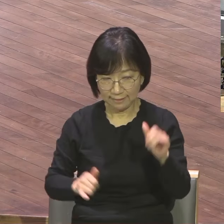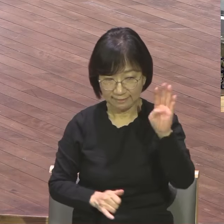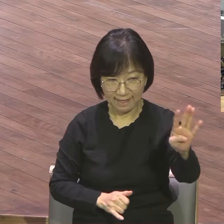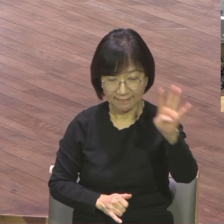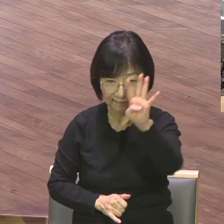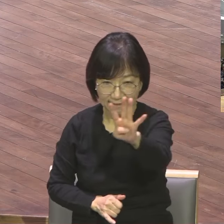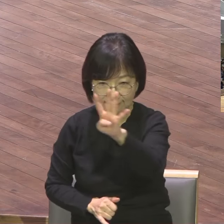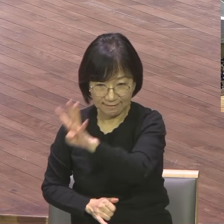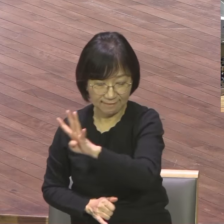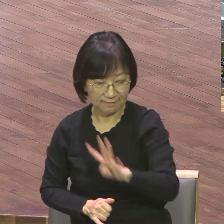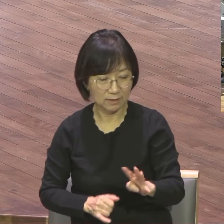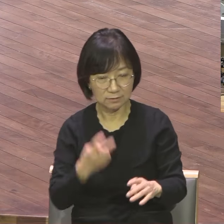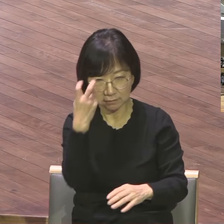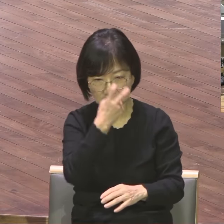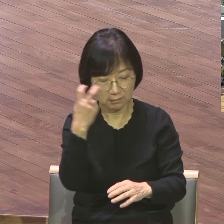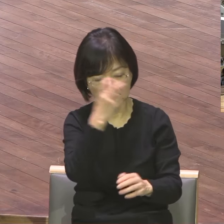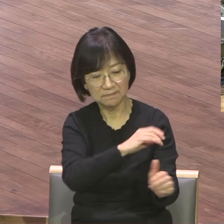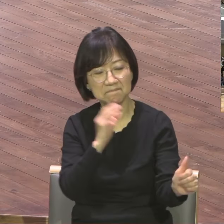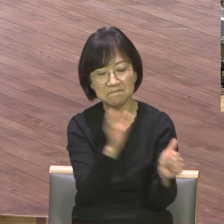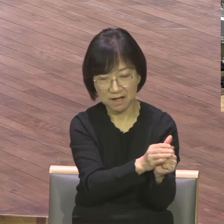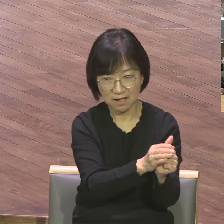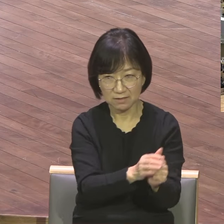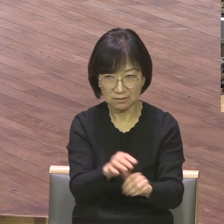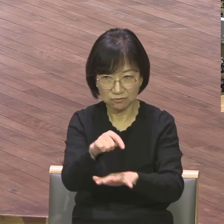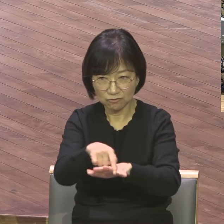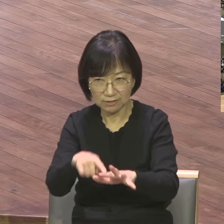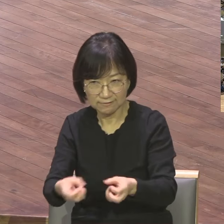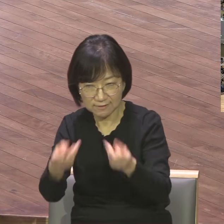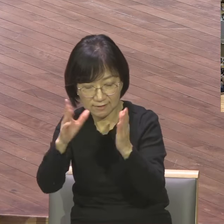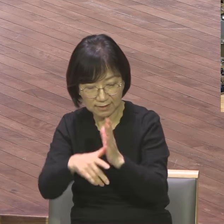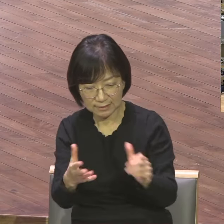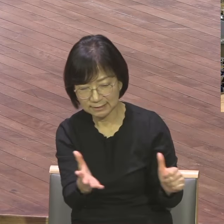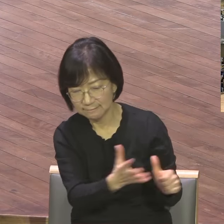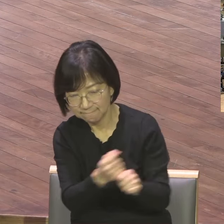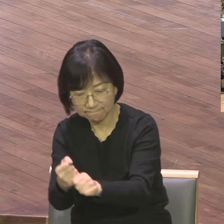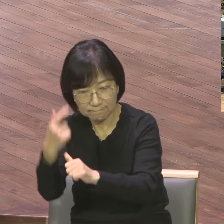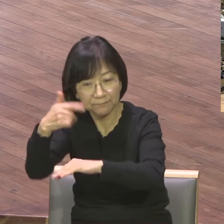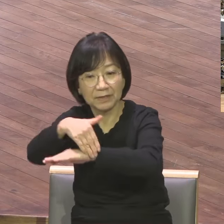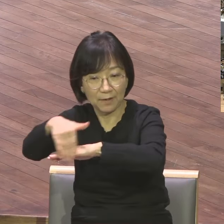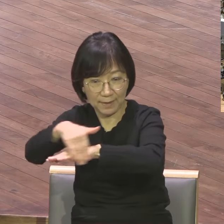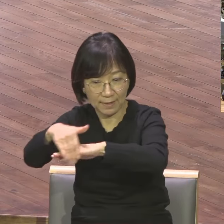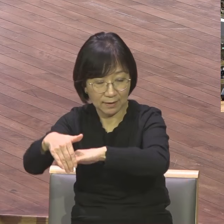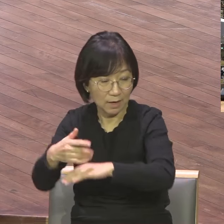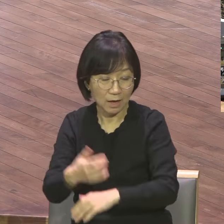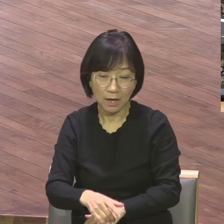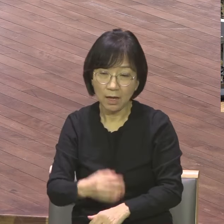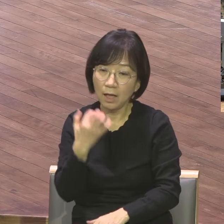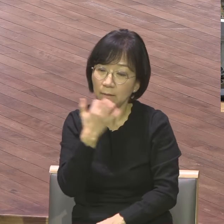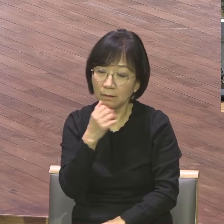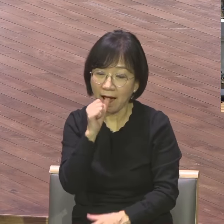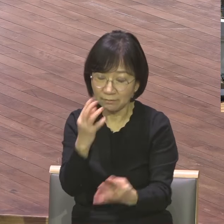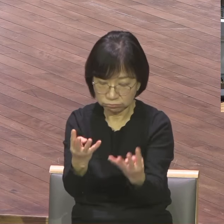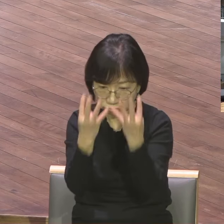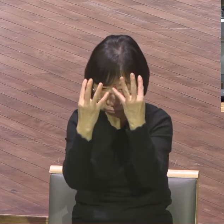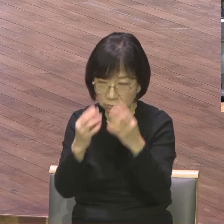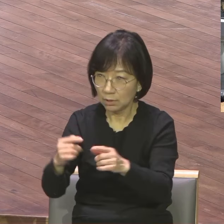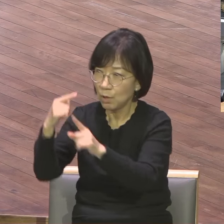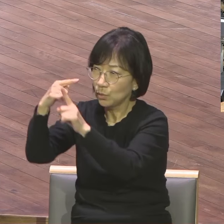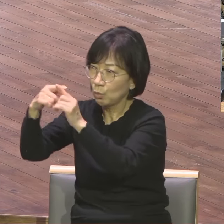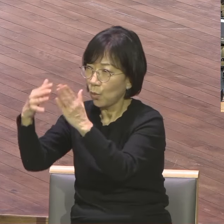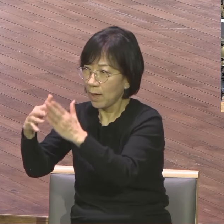후에 백성 앞에 끌어내고자 하더라. 이에 베드로는 옥에 갇혔고 교회는 그를 위하여 간절히 하나님께